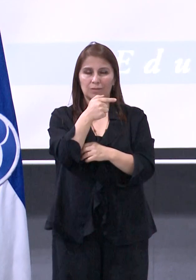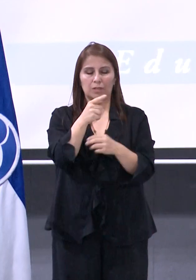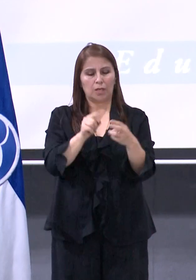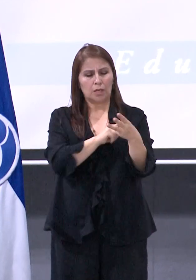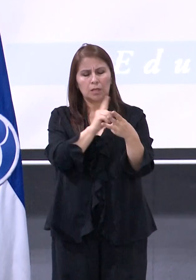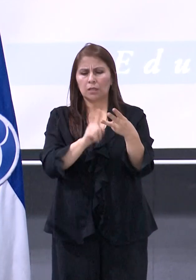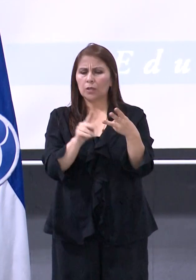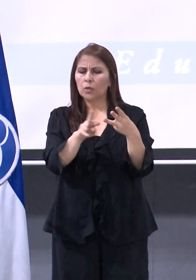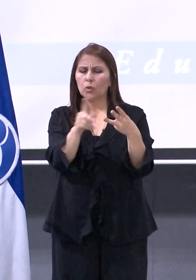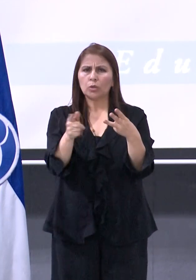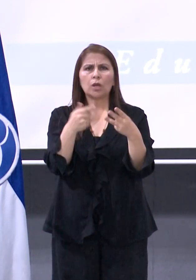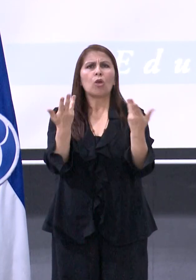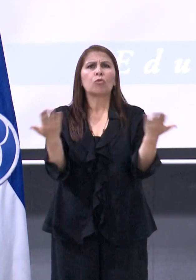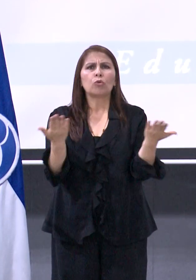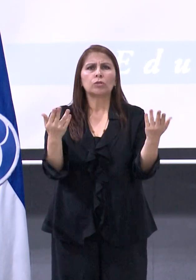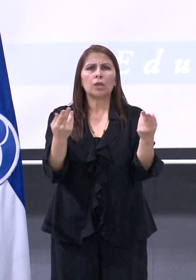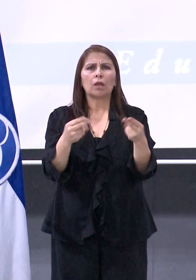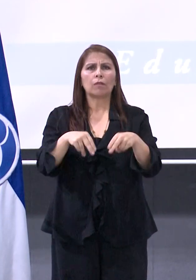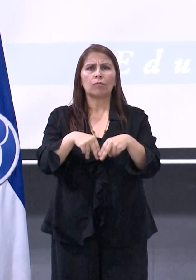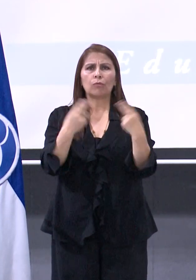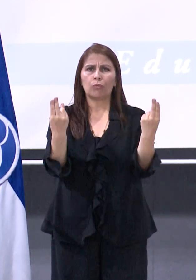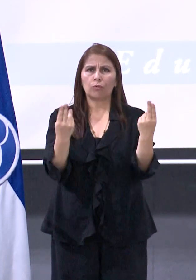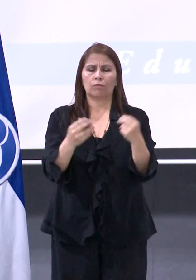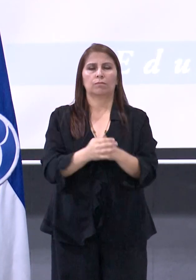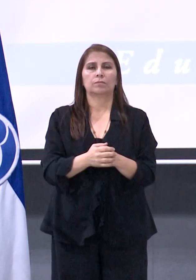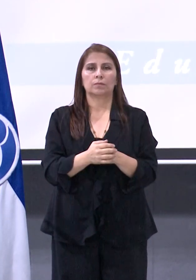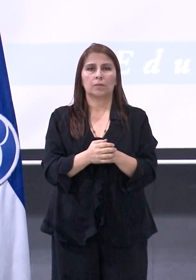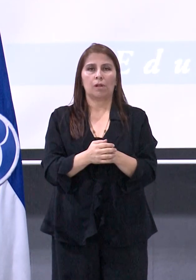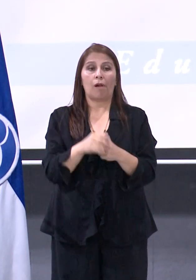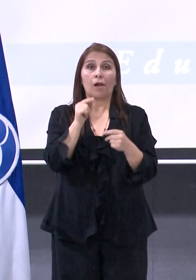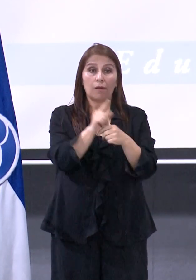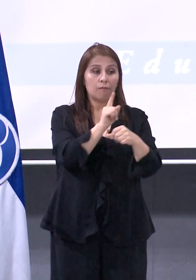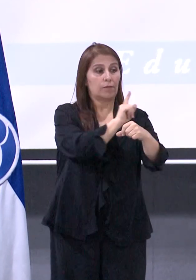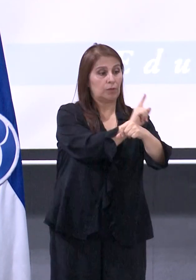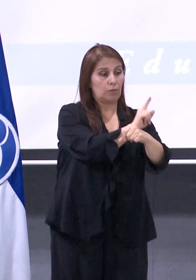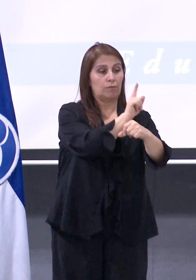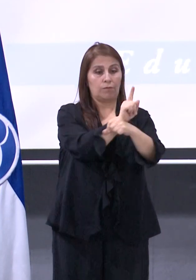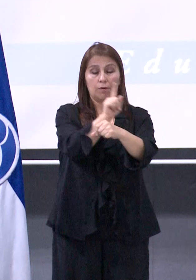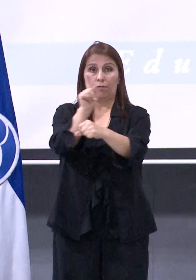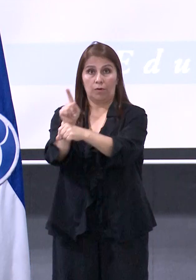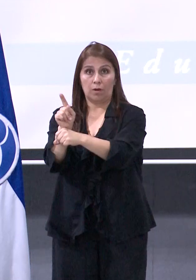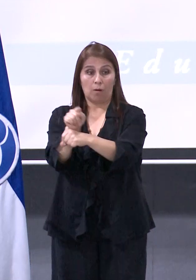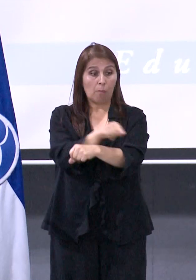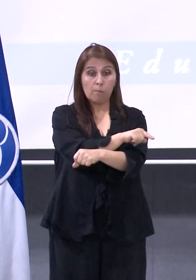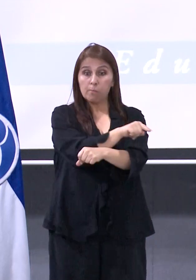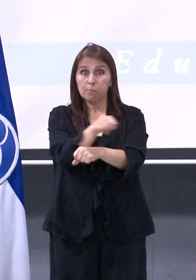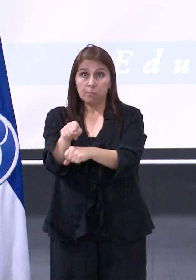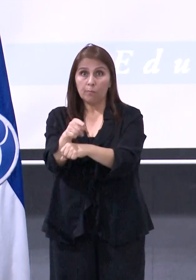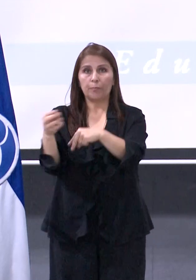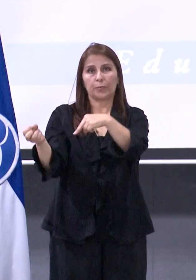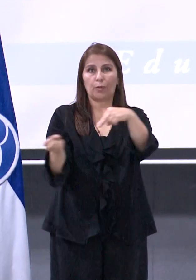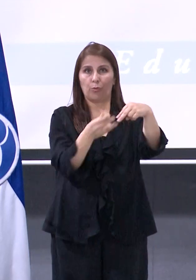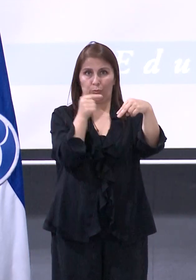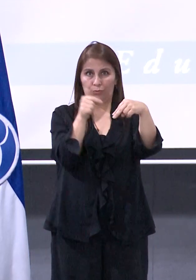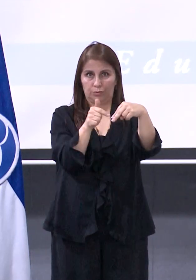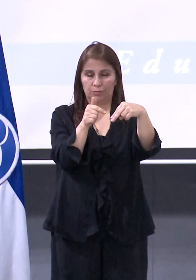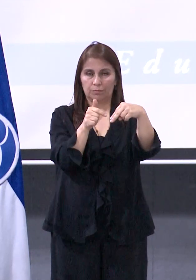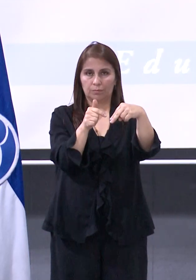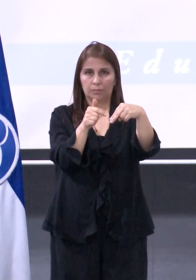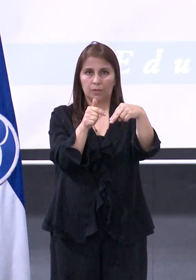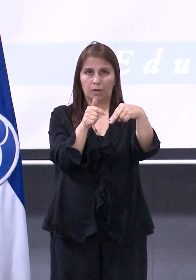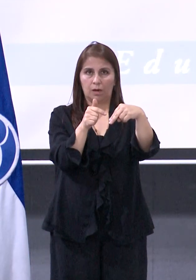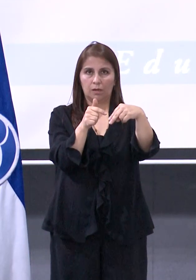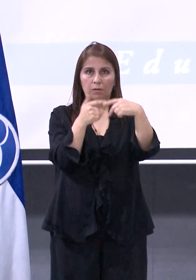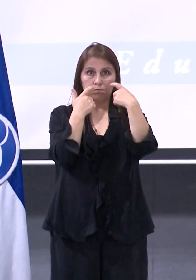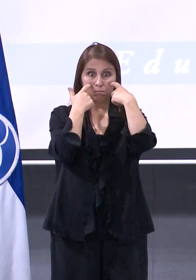en estas escuelas esas facultades de de educación es lo que